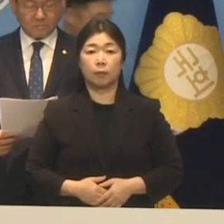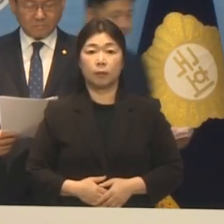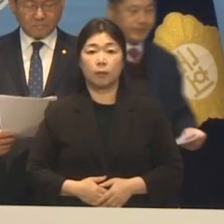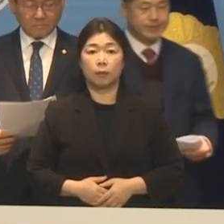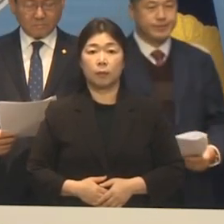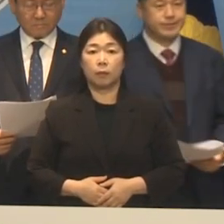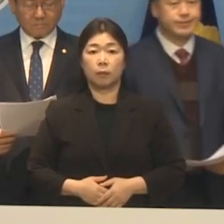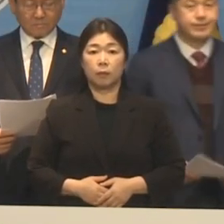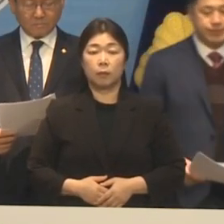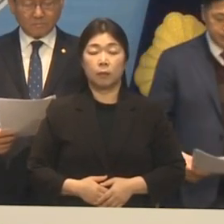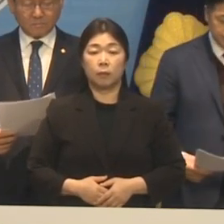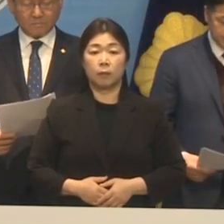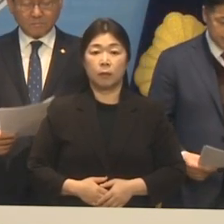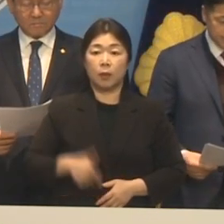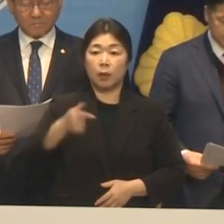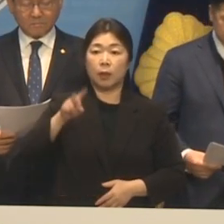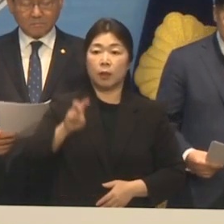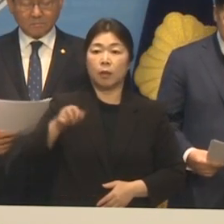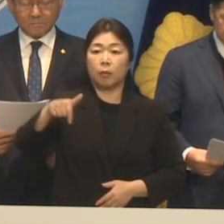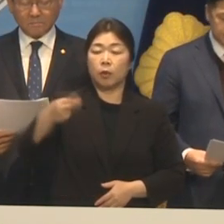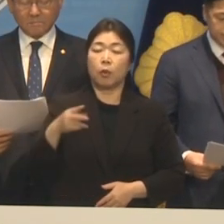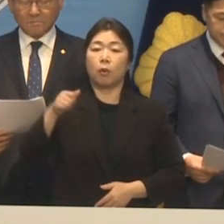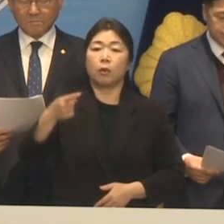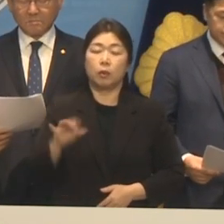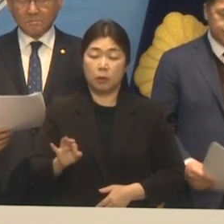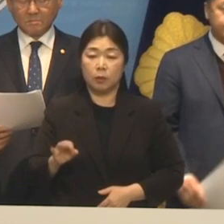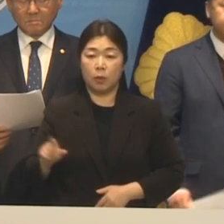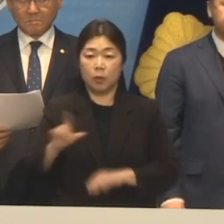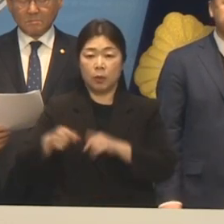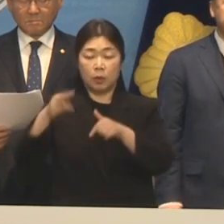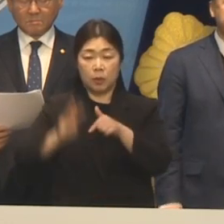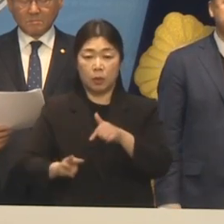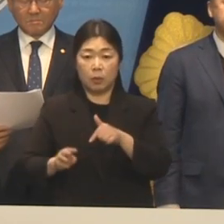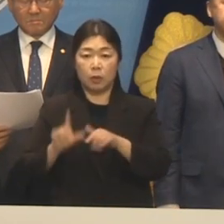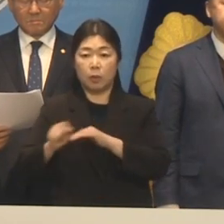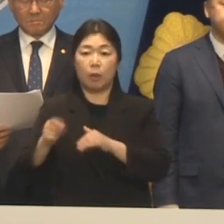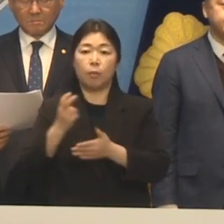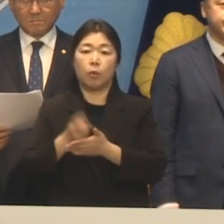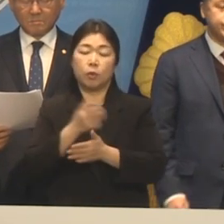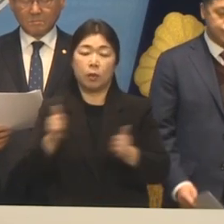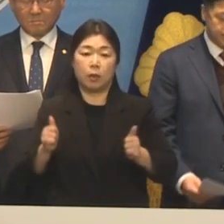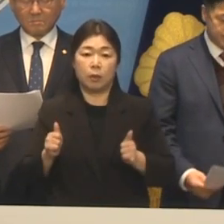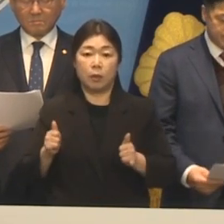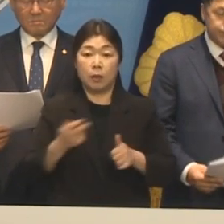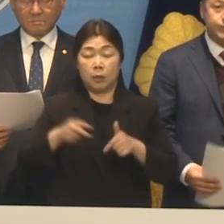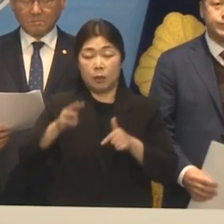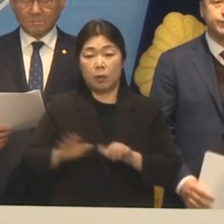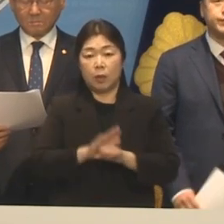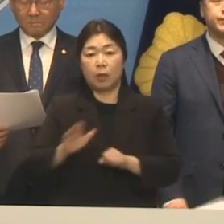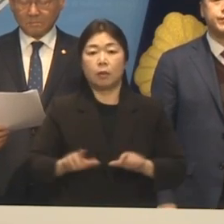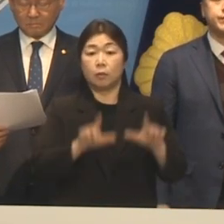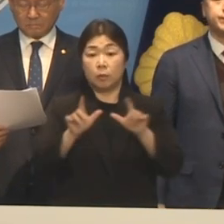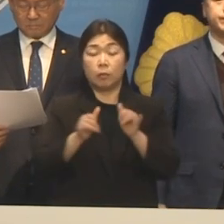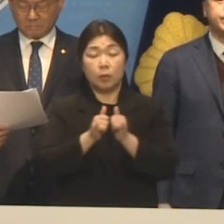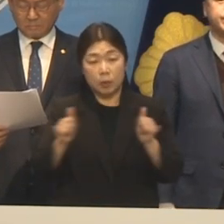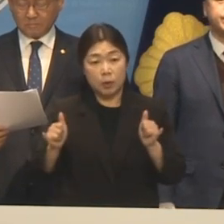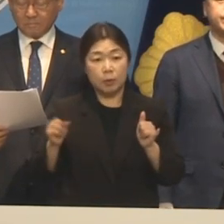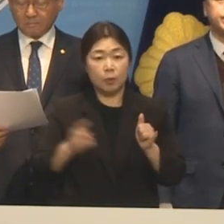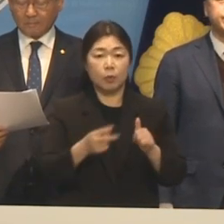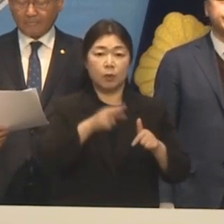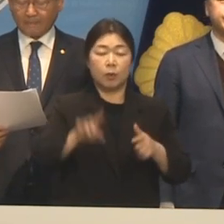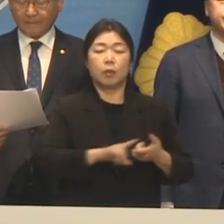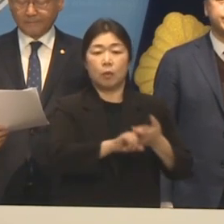바랍니다 김경훈 국회의원 인천지방 변호사회 사단법인 인천 사랑운동 시민협의회 인천